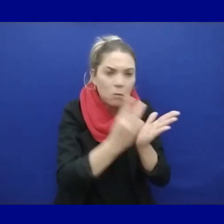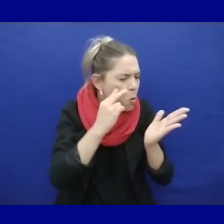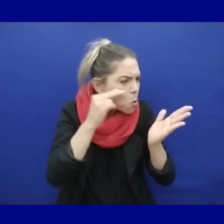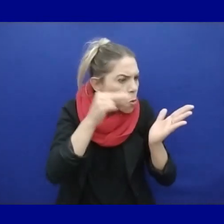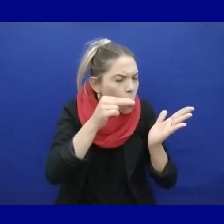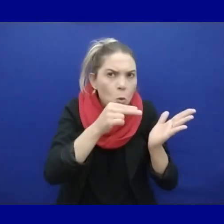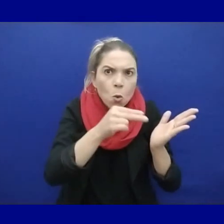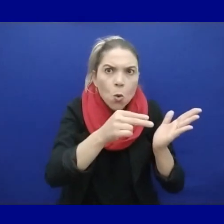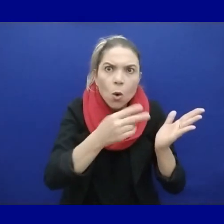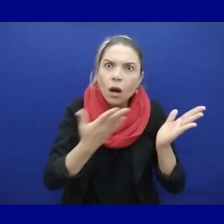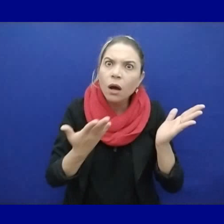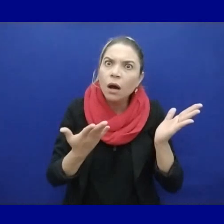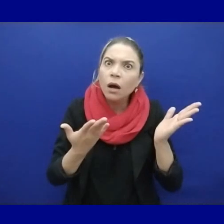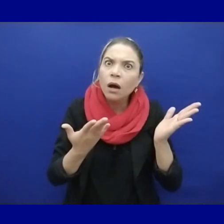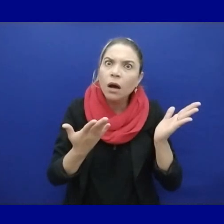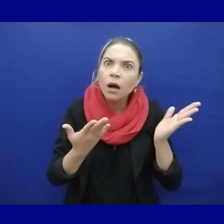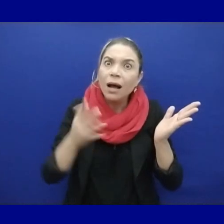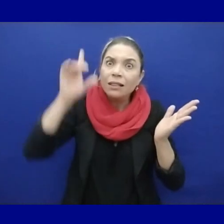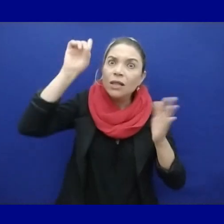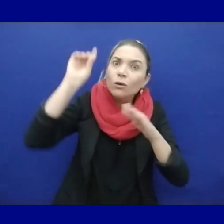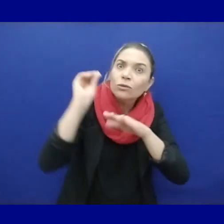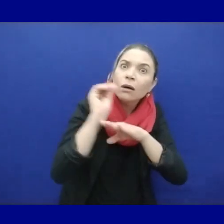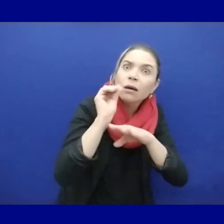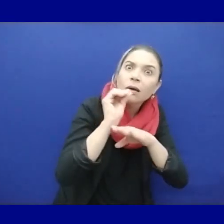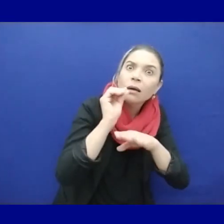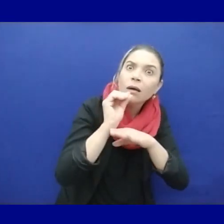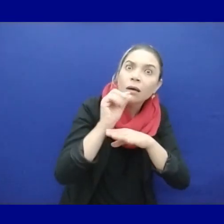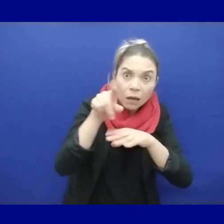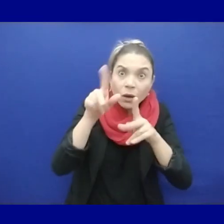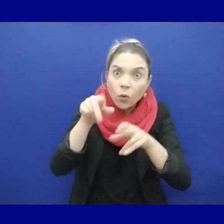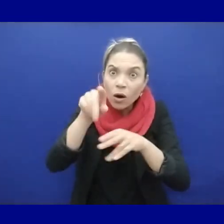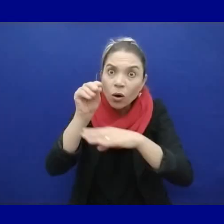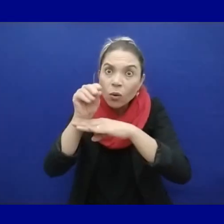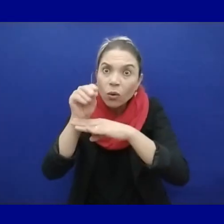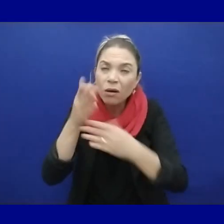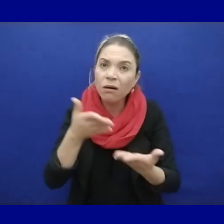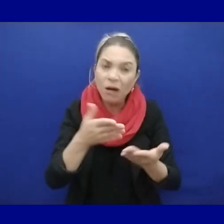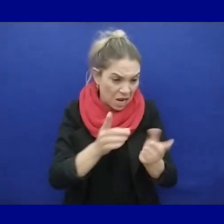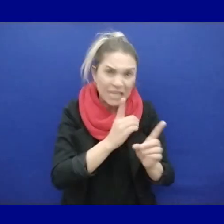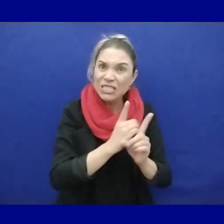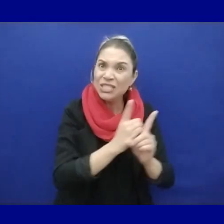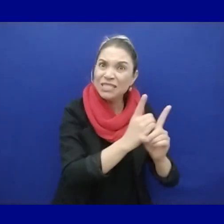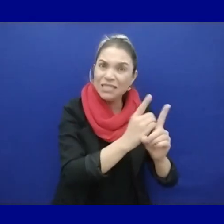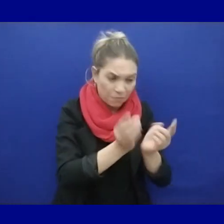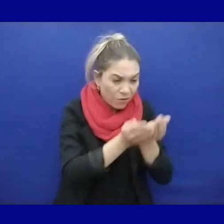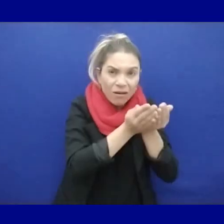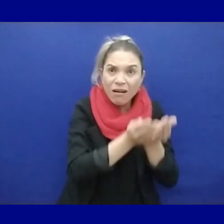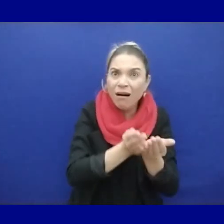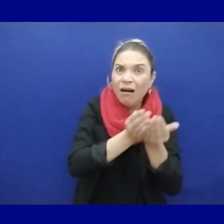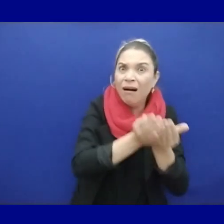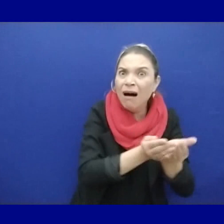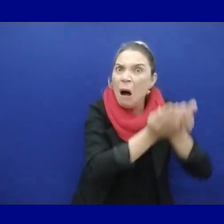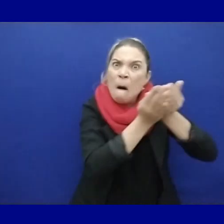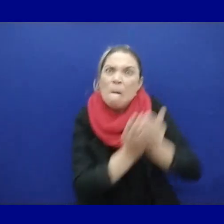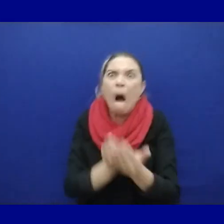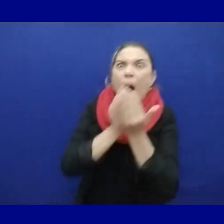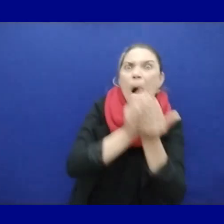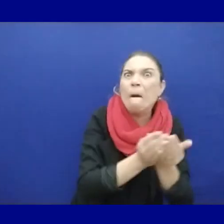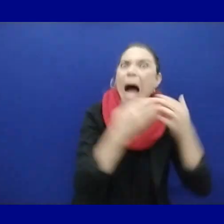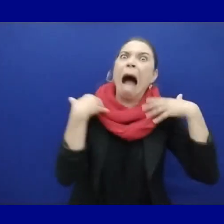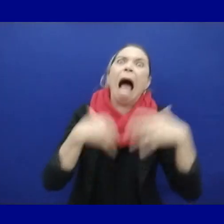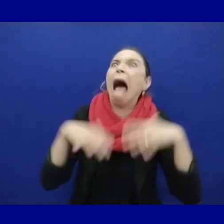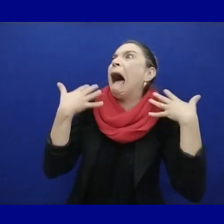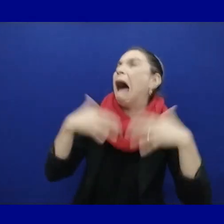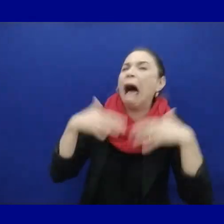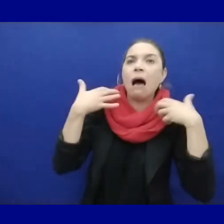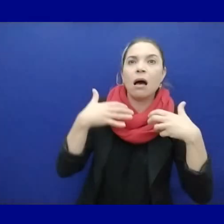Talvez vocês não tenham percebido ou não tenham crido nessa verdade, mas há sim uma intenção da parte